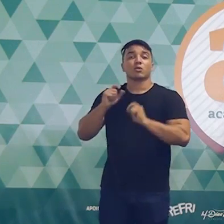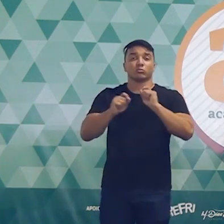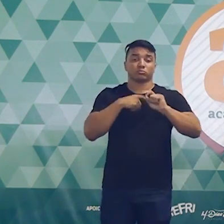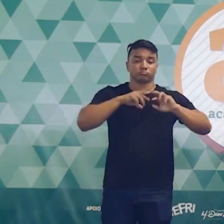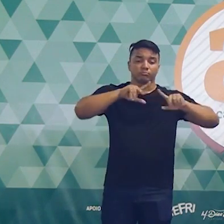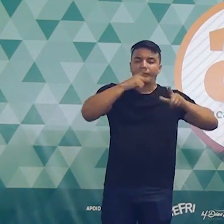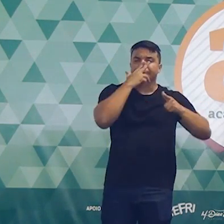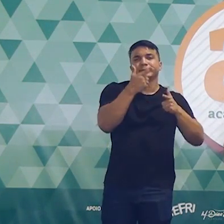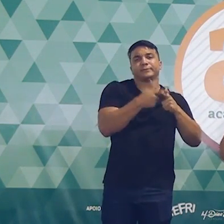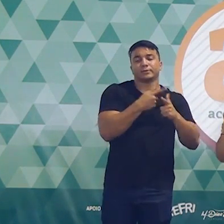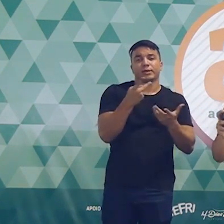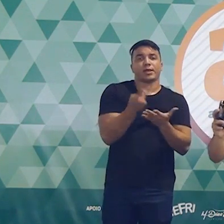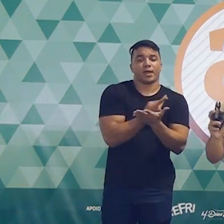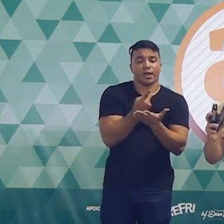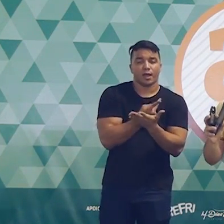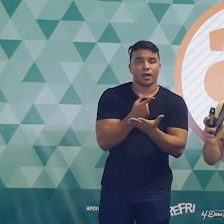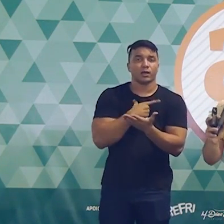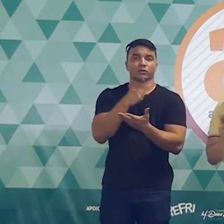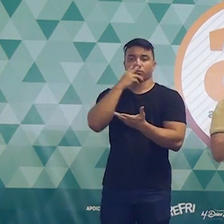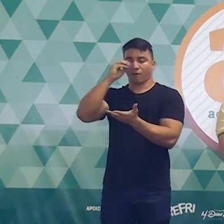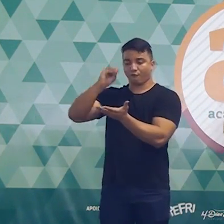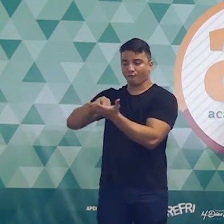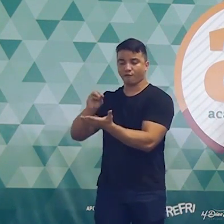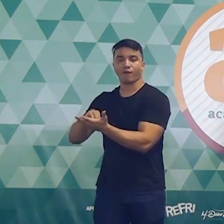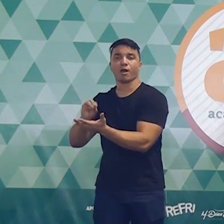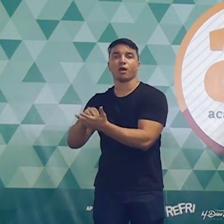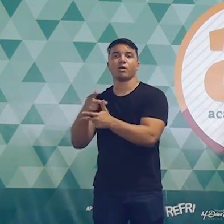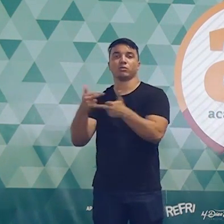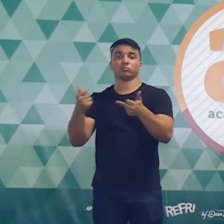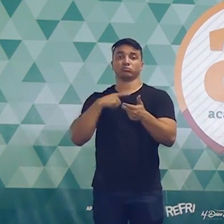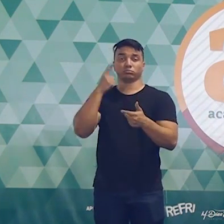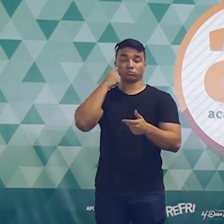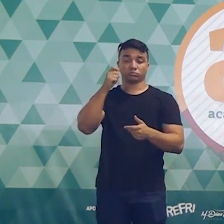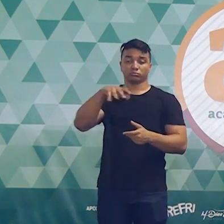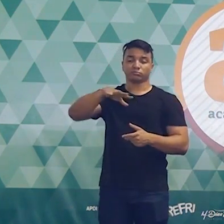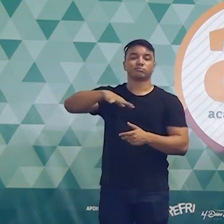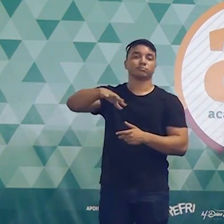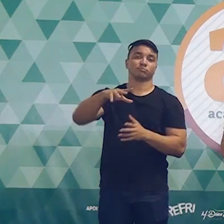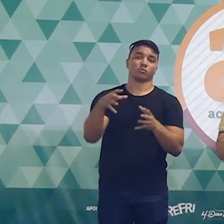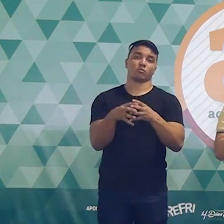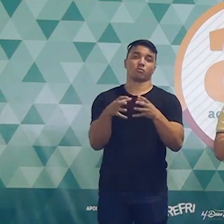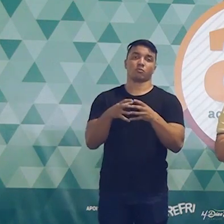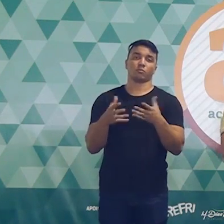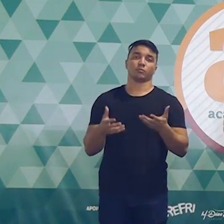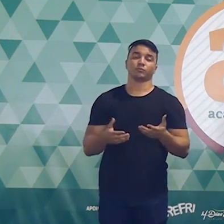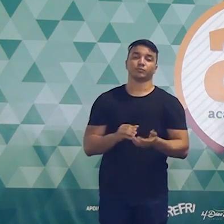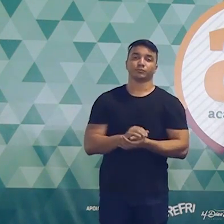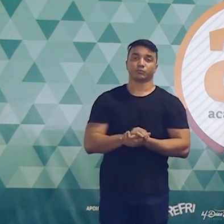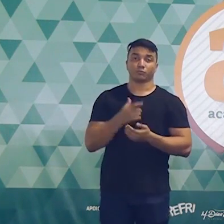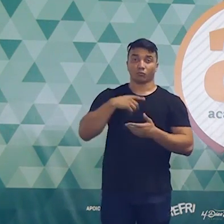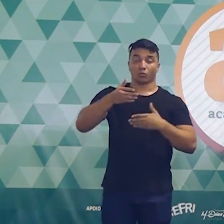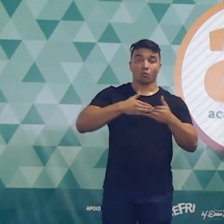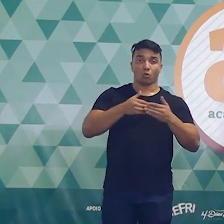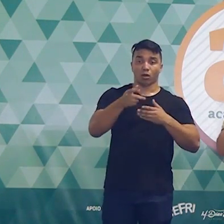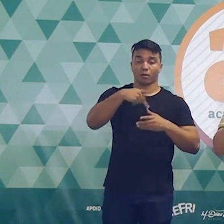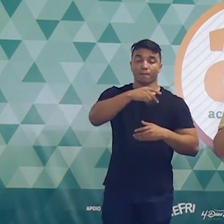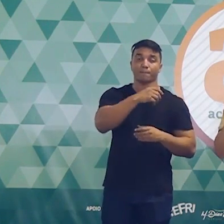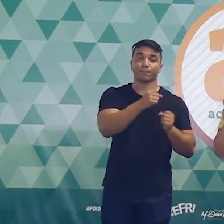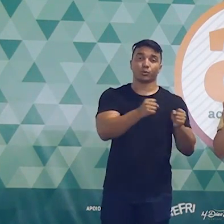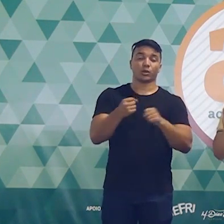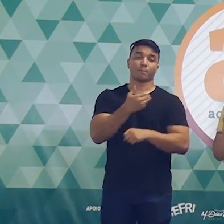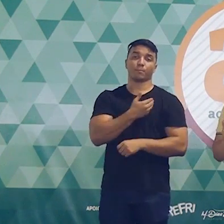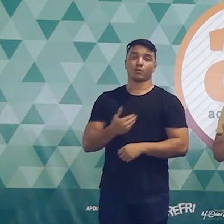alguma negligência, existe alguma ineficácia, existe alguma insuficiência de algum ramo do poder